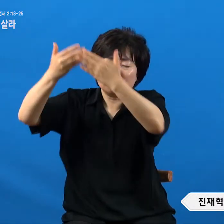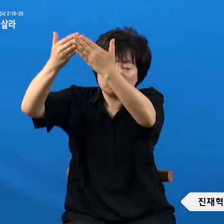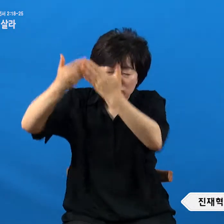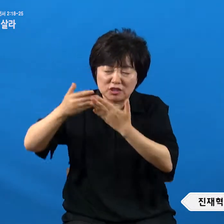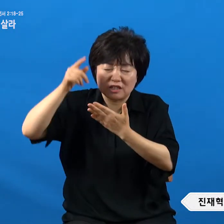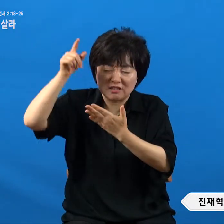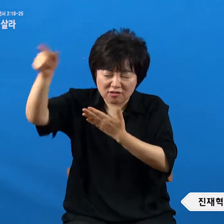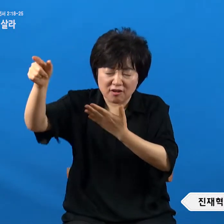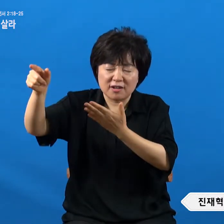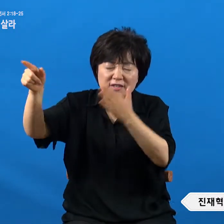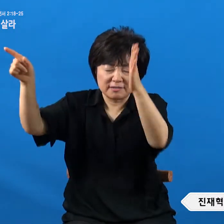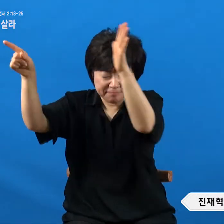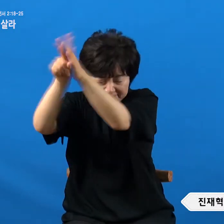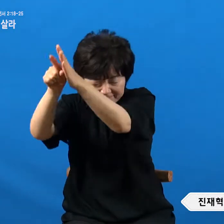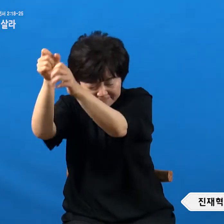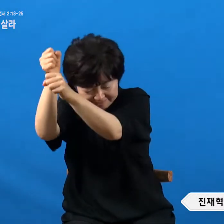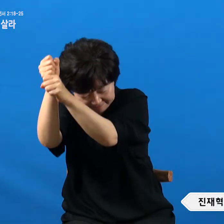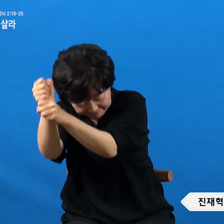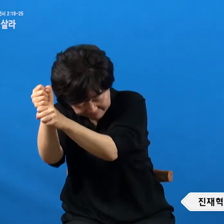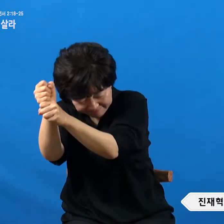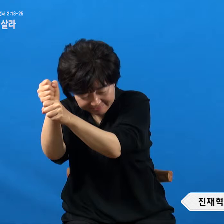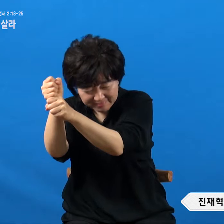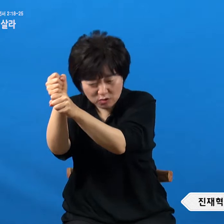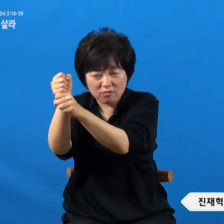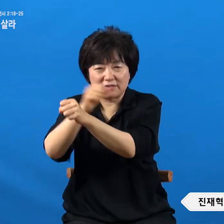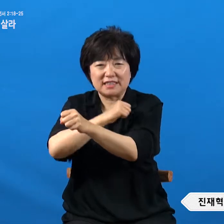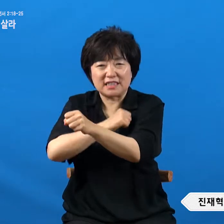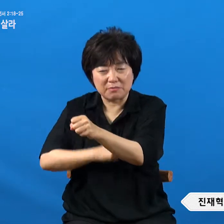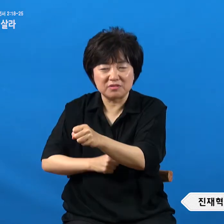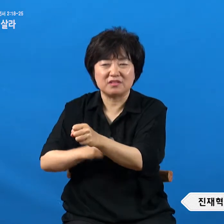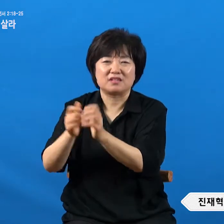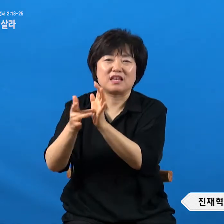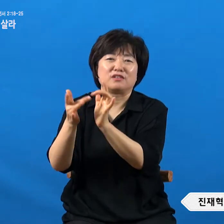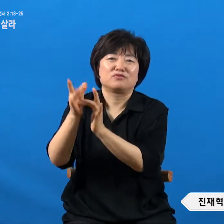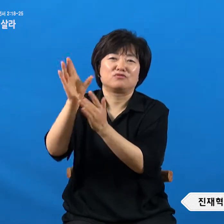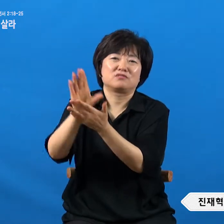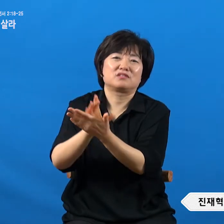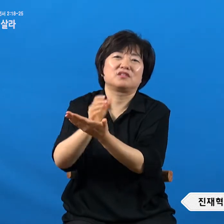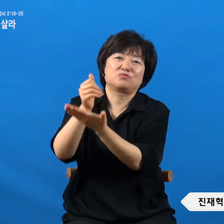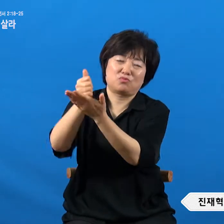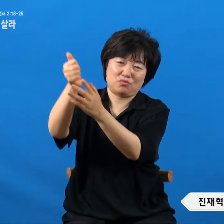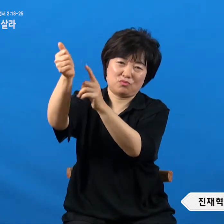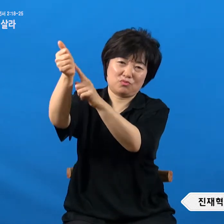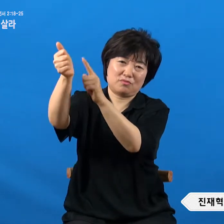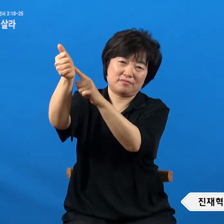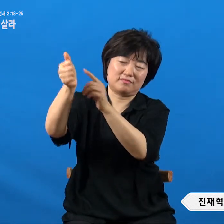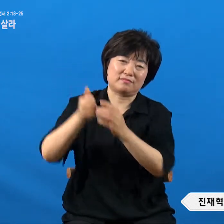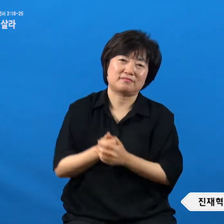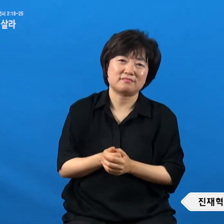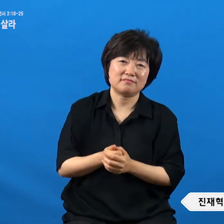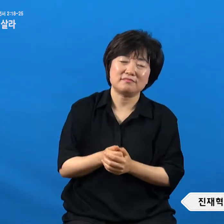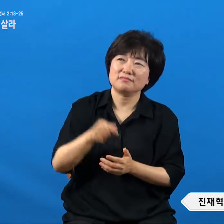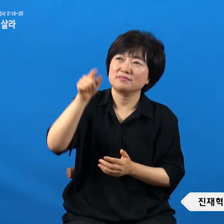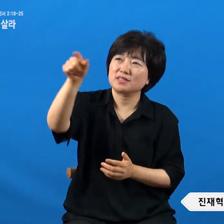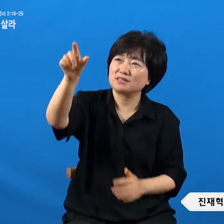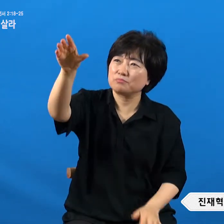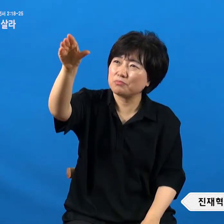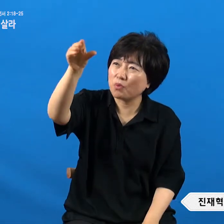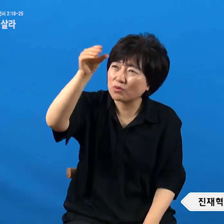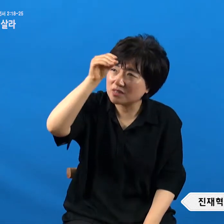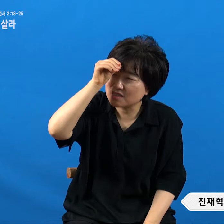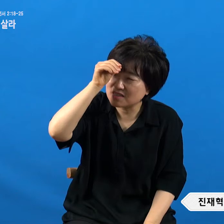의지하며 그 길을 걸으셨던 그리스도. 그래서 성경은 말씀합니다. 그